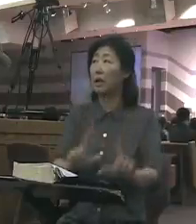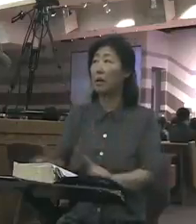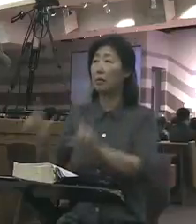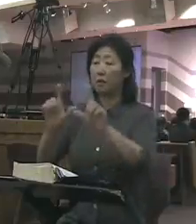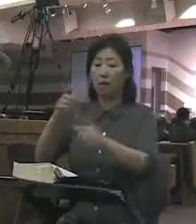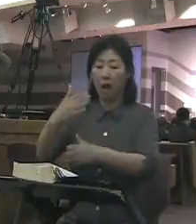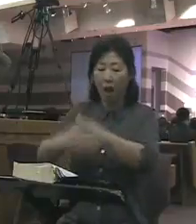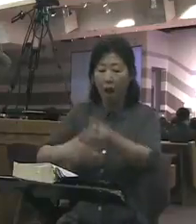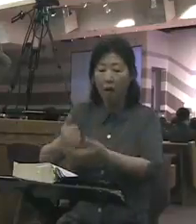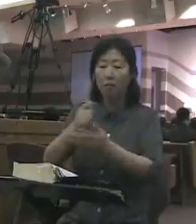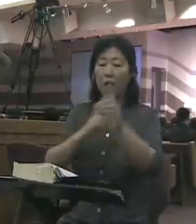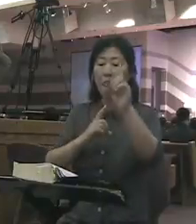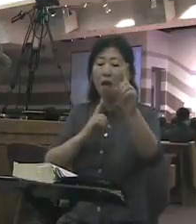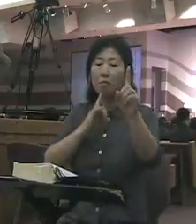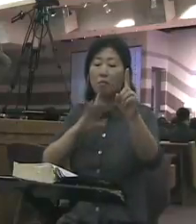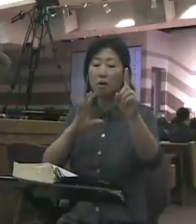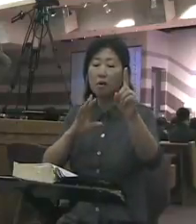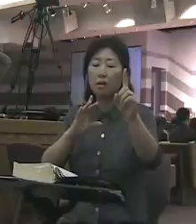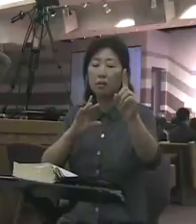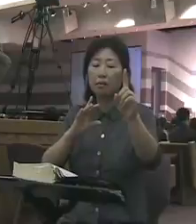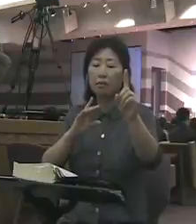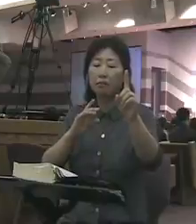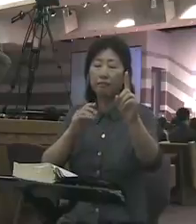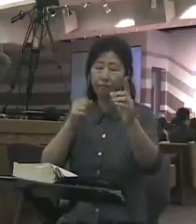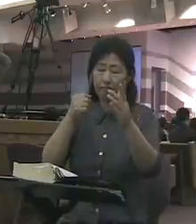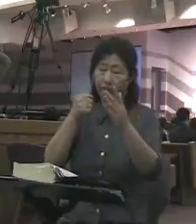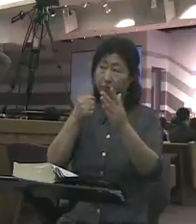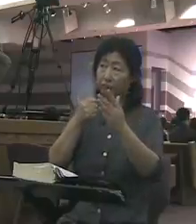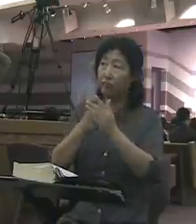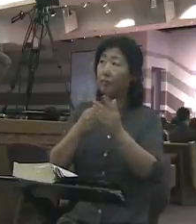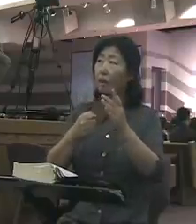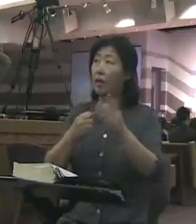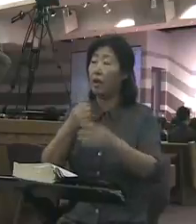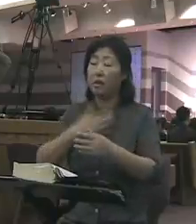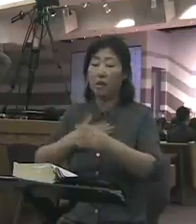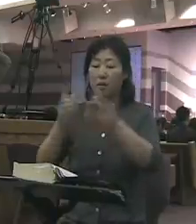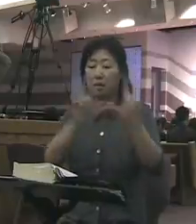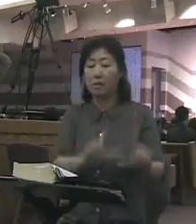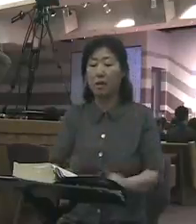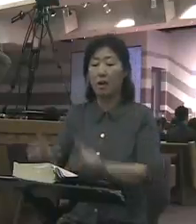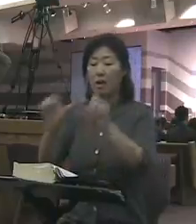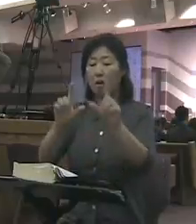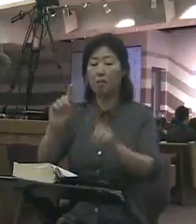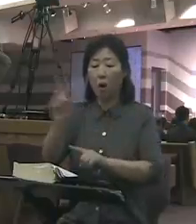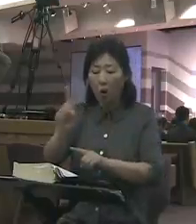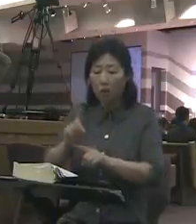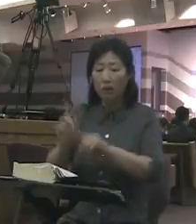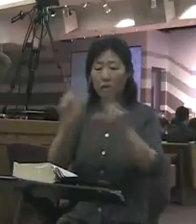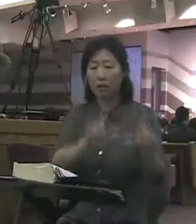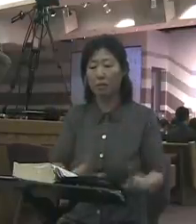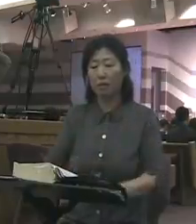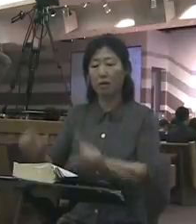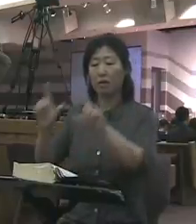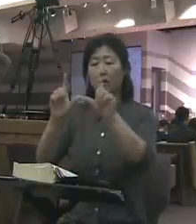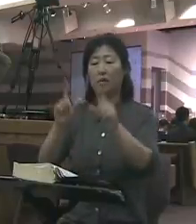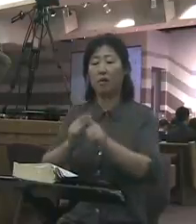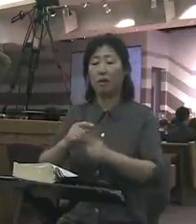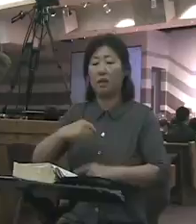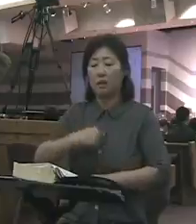한 분으로 디파인 되리라. 하나님 한 분으로 내 삶이 어떠한 삶인가를 나 자신도